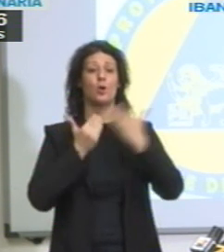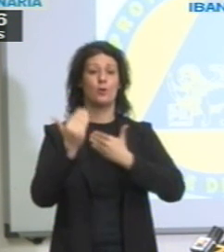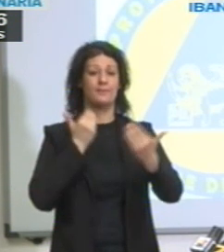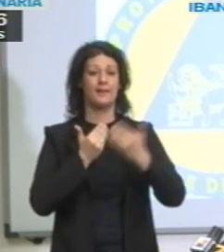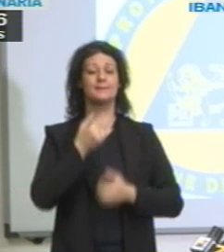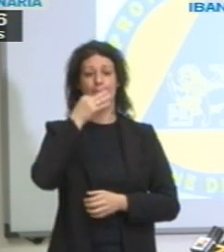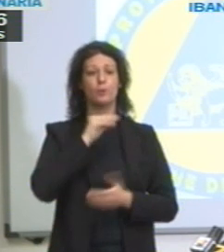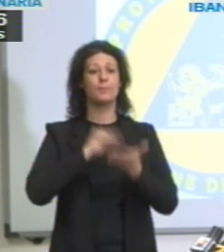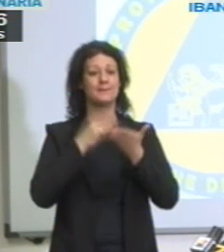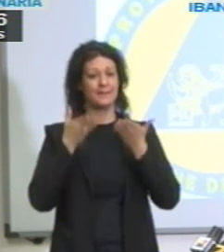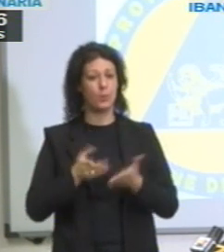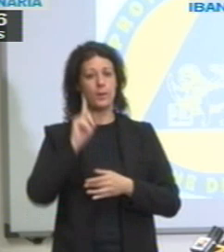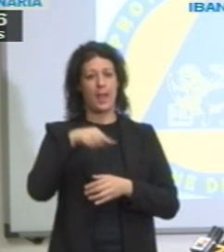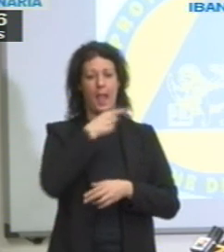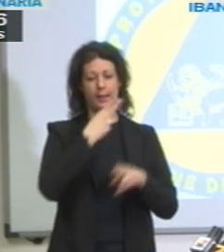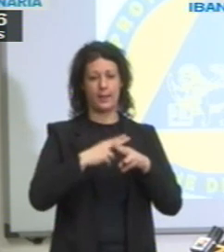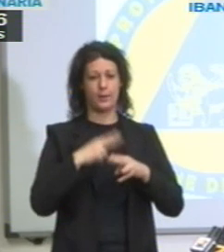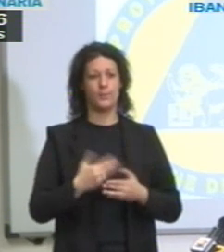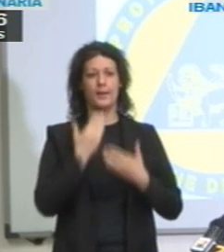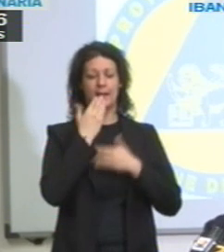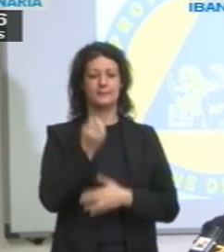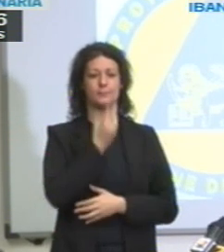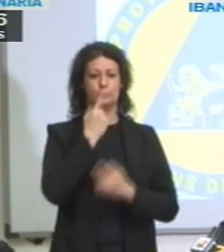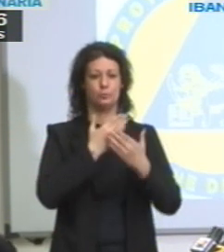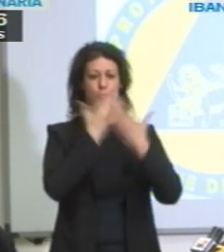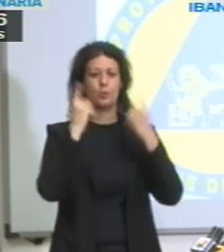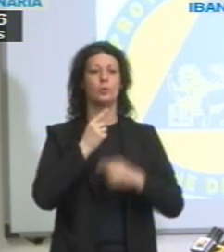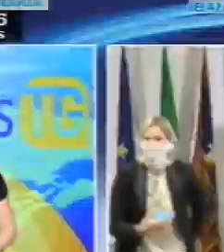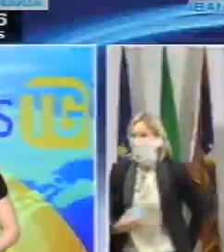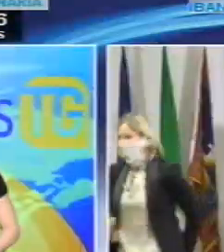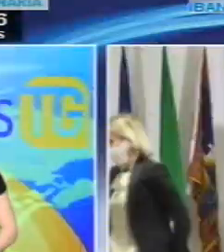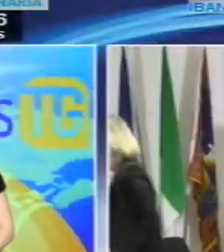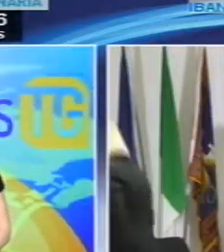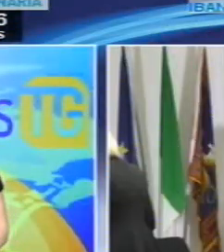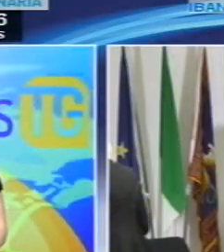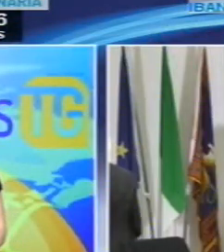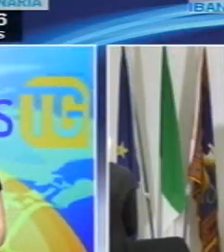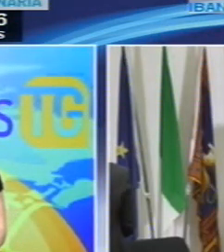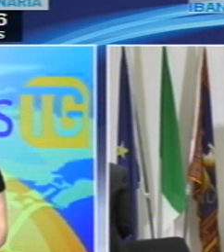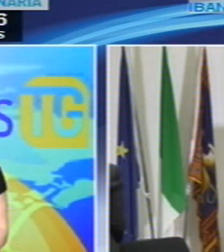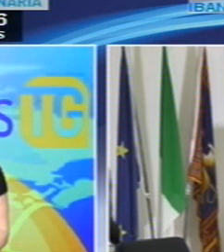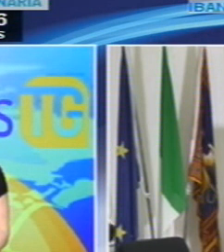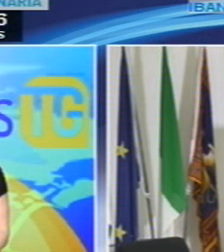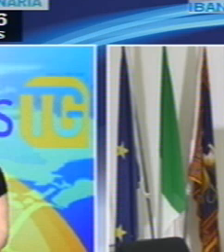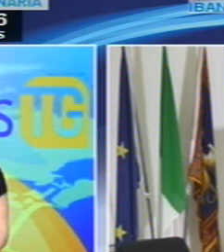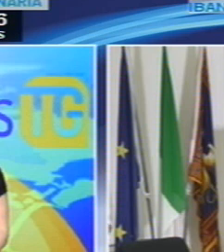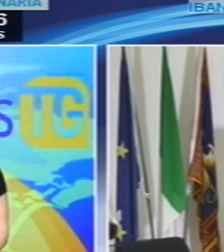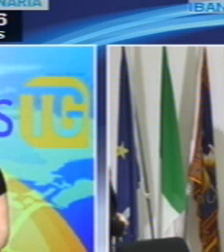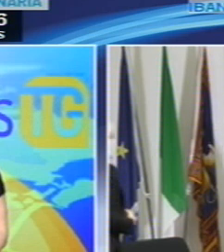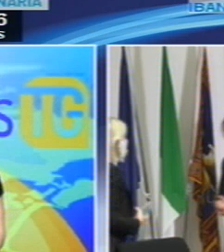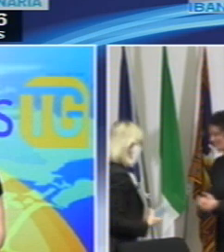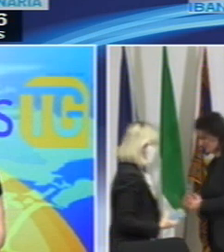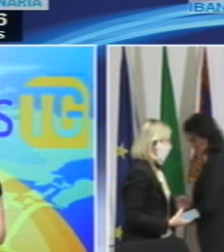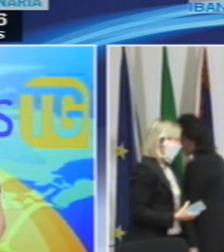Grazie. Grazie a tutti. Grazie, buongiorno. Grazie. Ecco, si è appena conclusa la